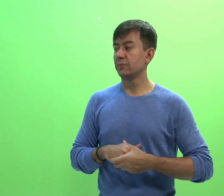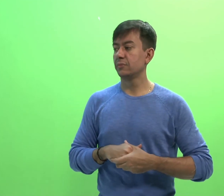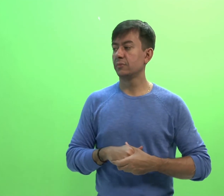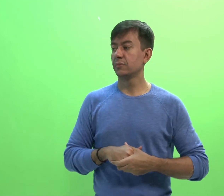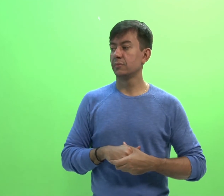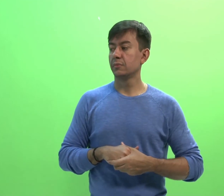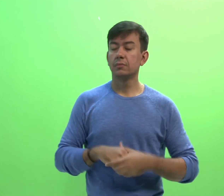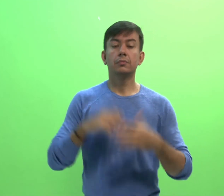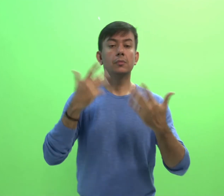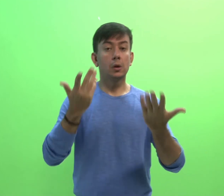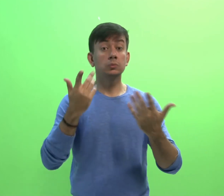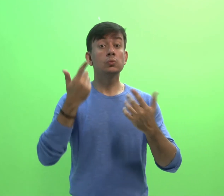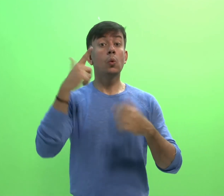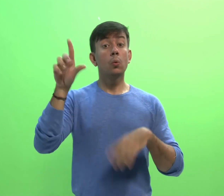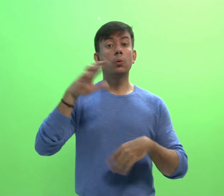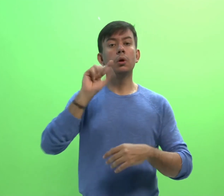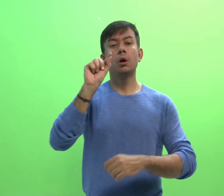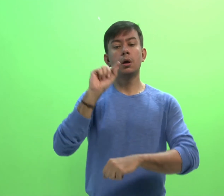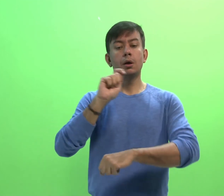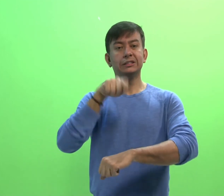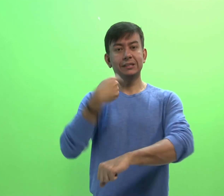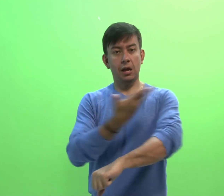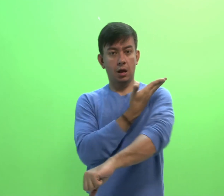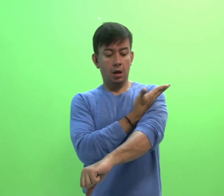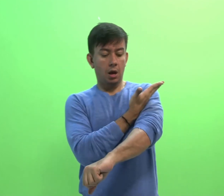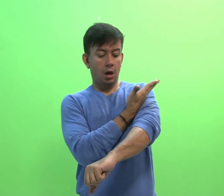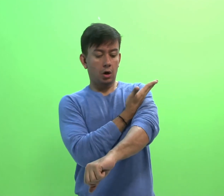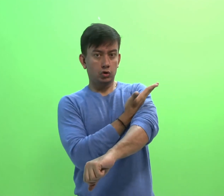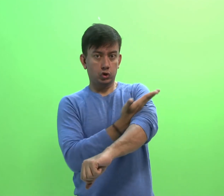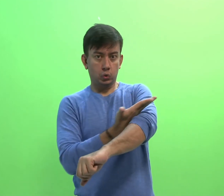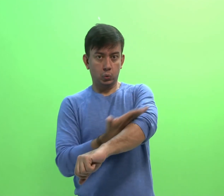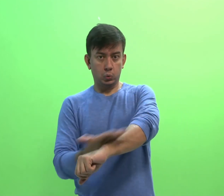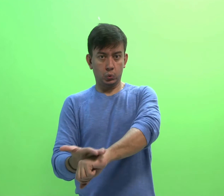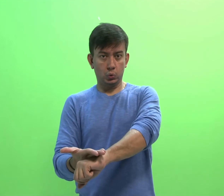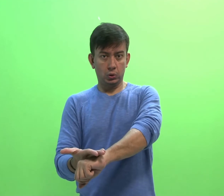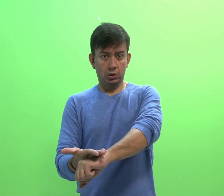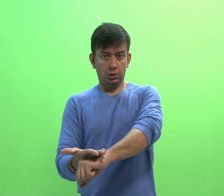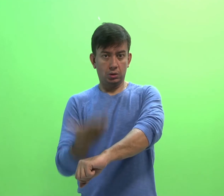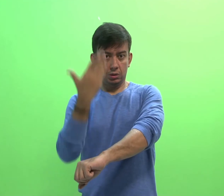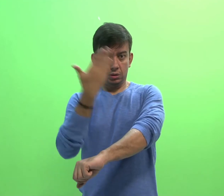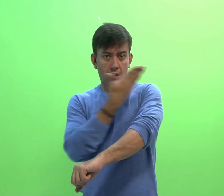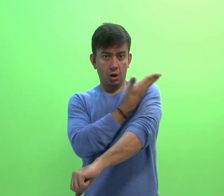nariz. Outro sinal para costume.